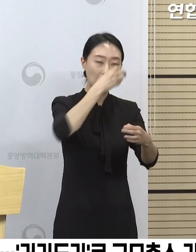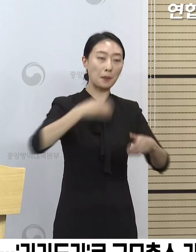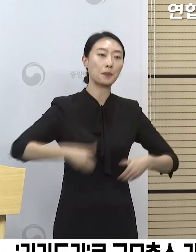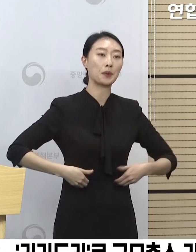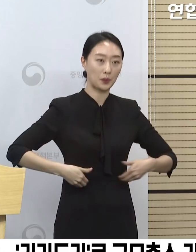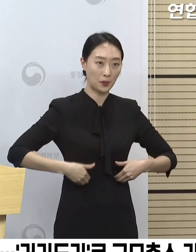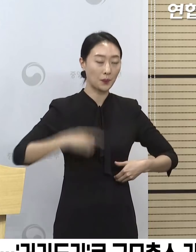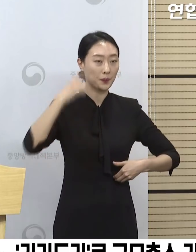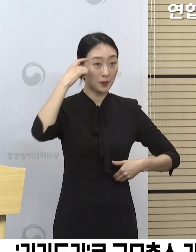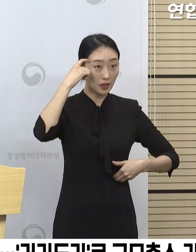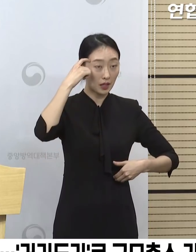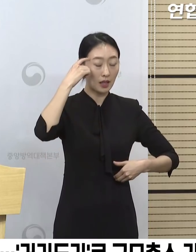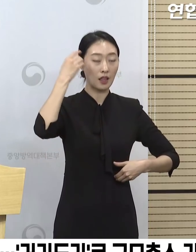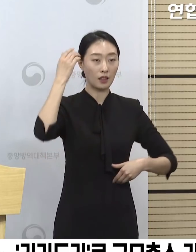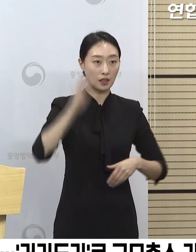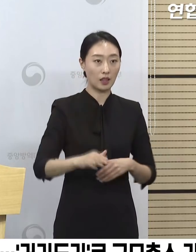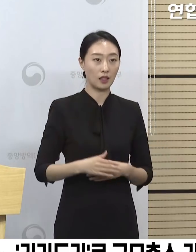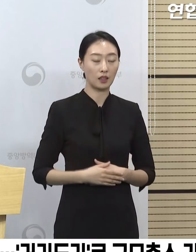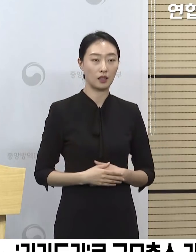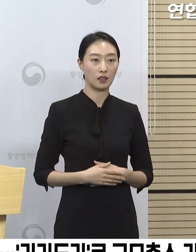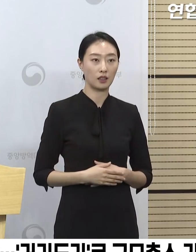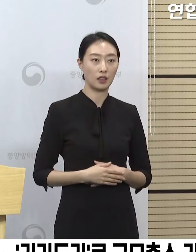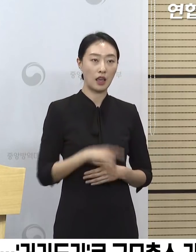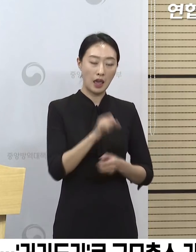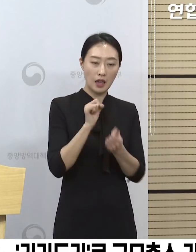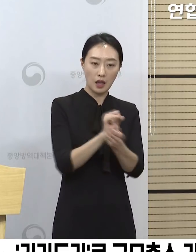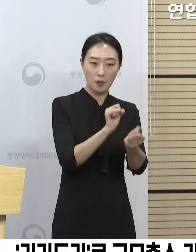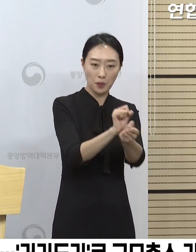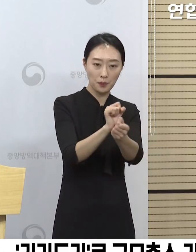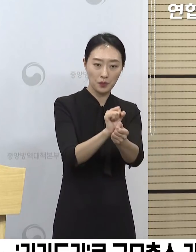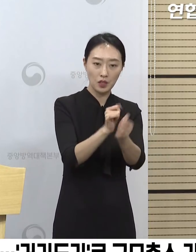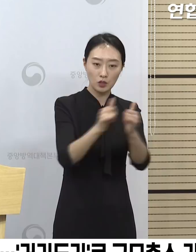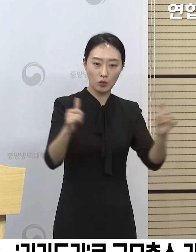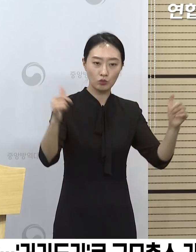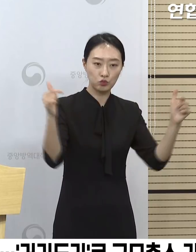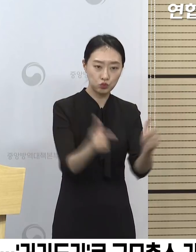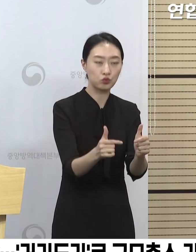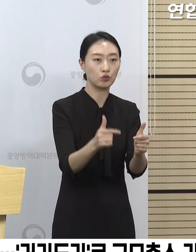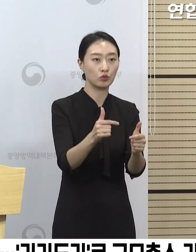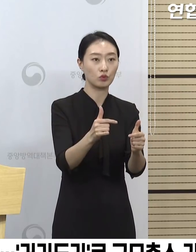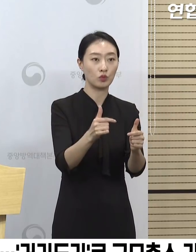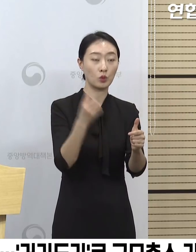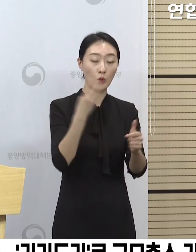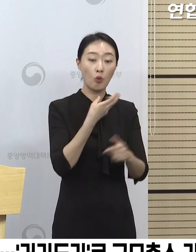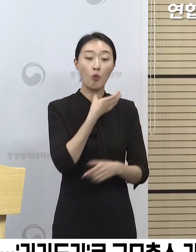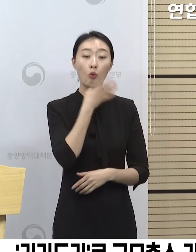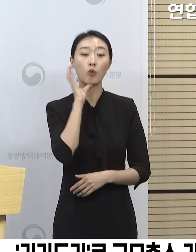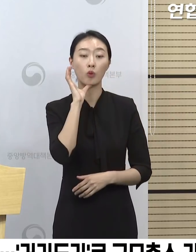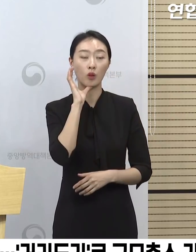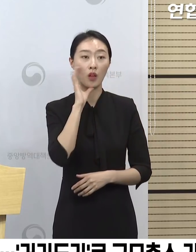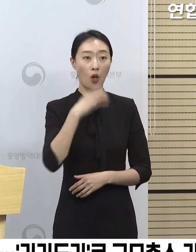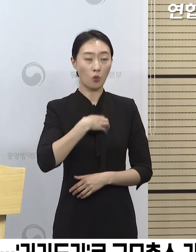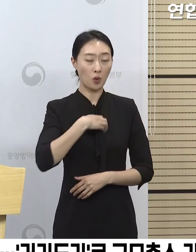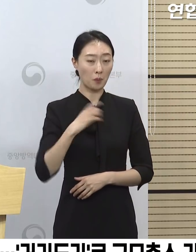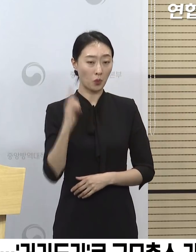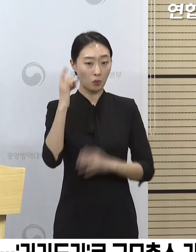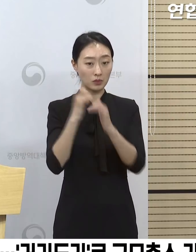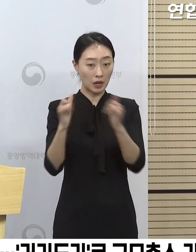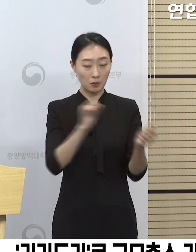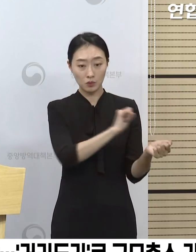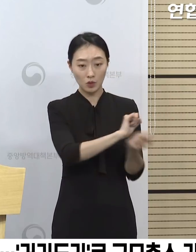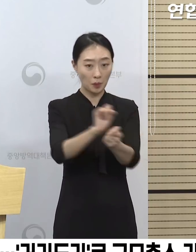다만 이러한 그 최대한의 감염 인구를 줄이고 또 어르신들이나 고위험군들에게 전염이